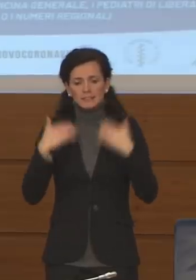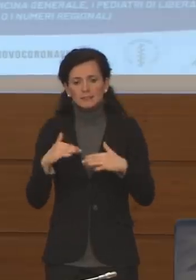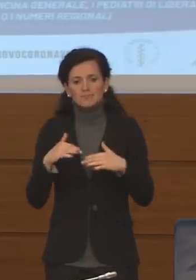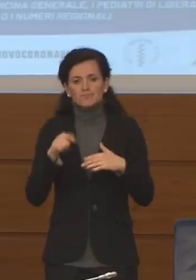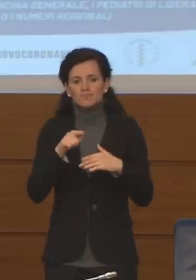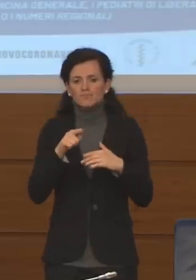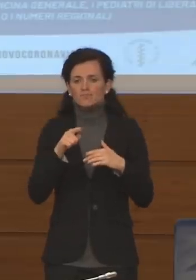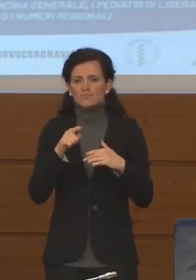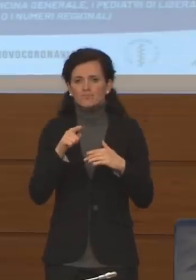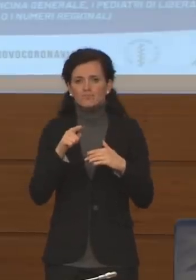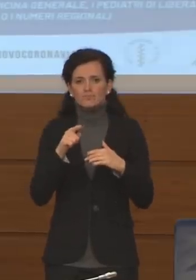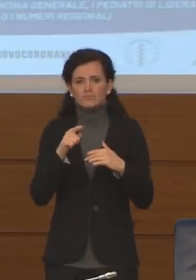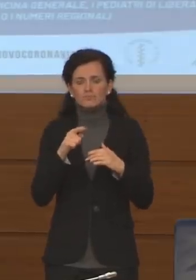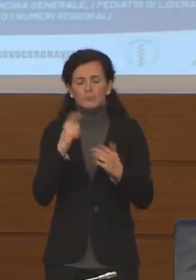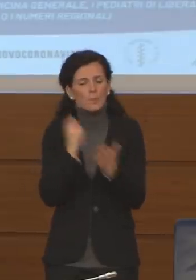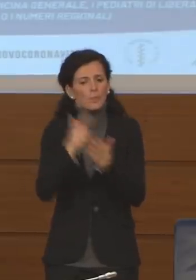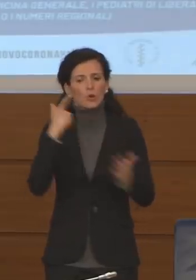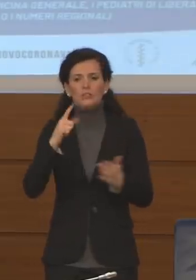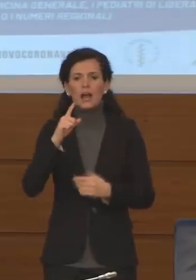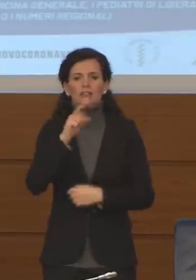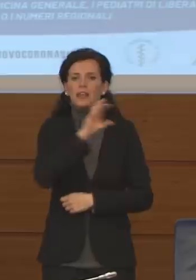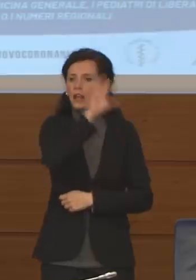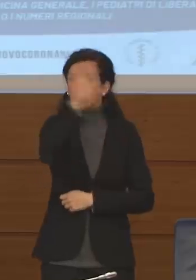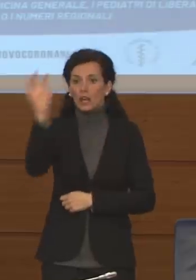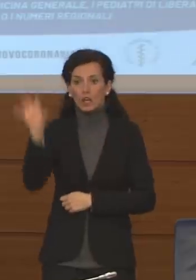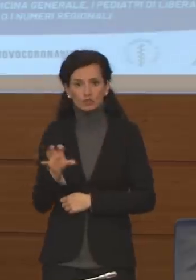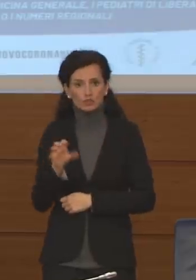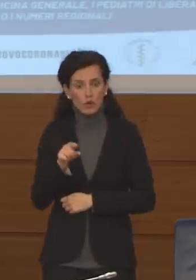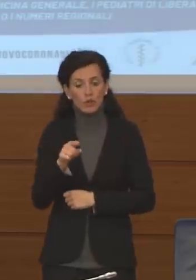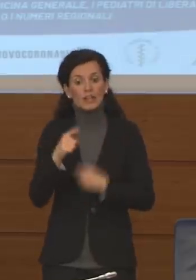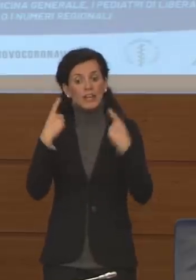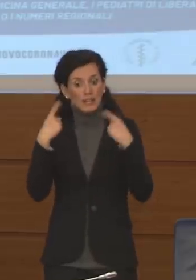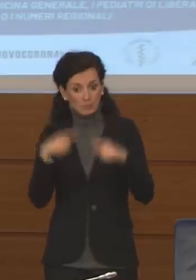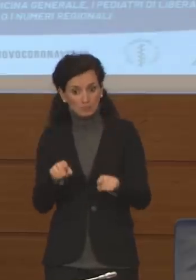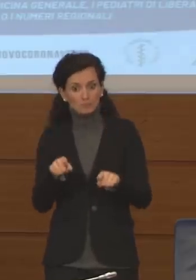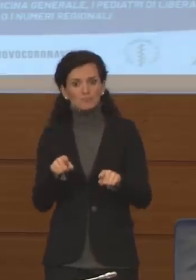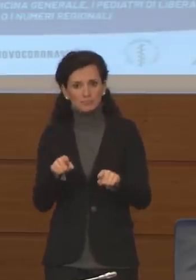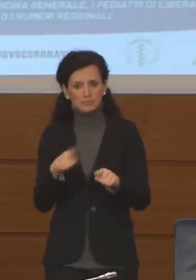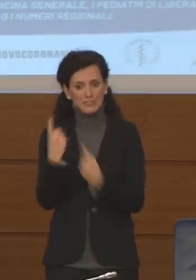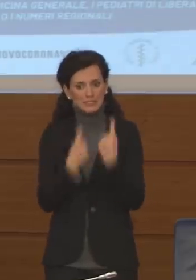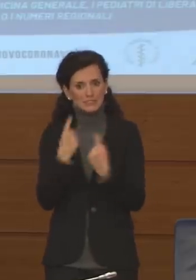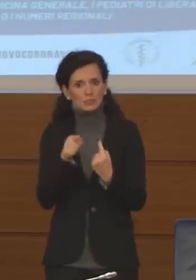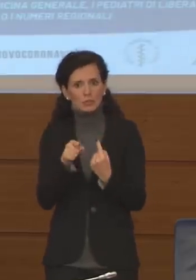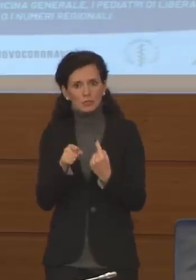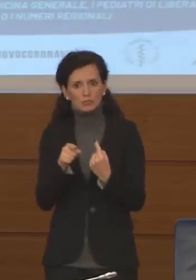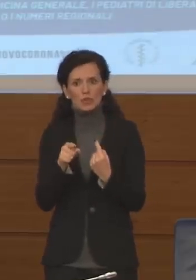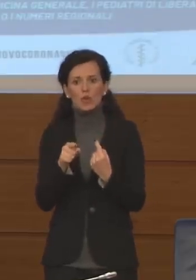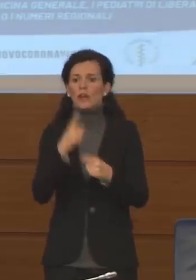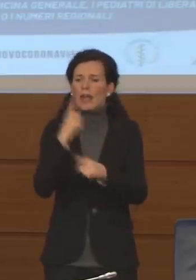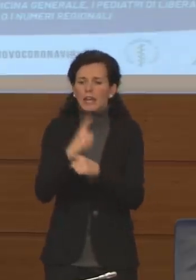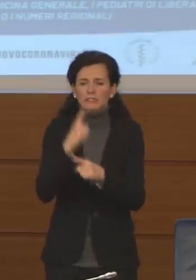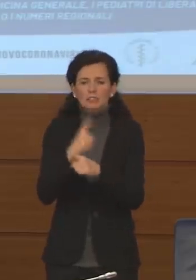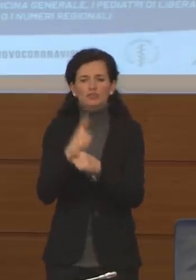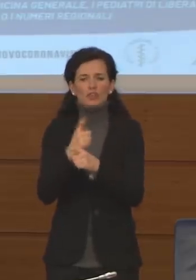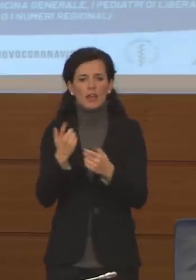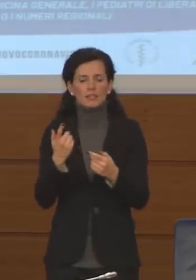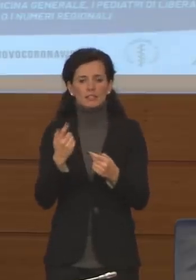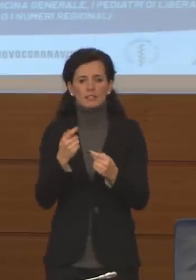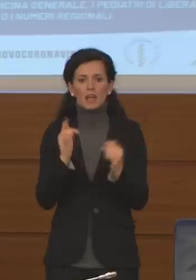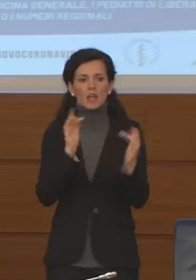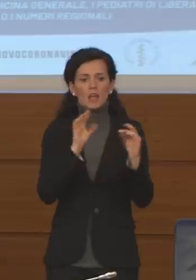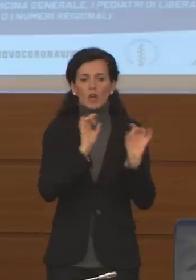tutte le regioni e noi proprio in relazione all'entità delle esigenze e dei